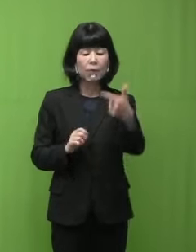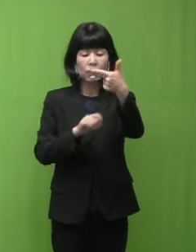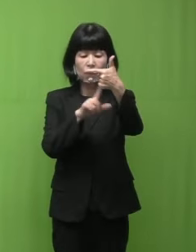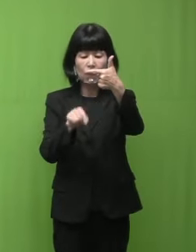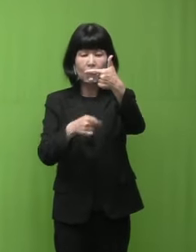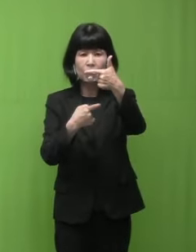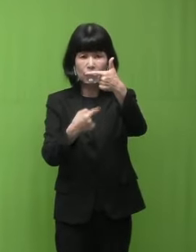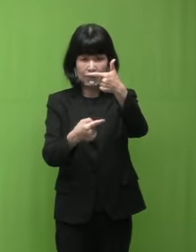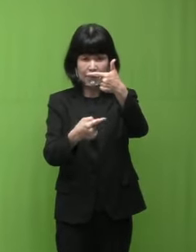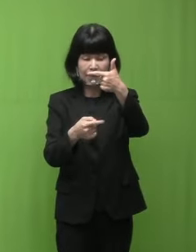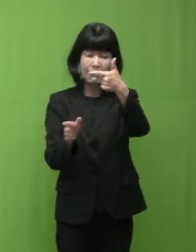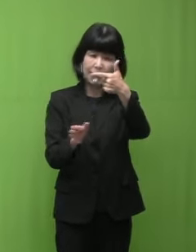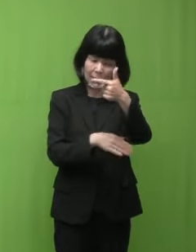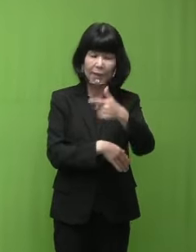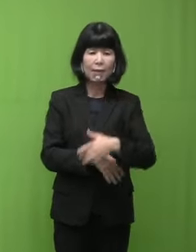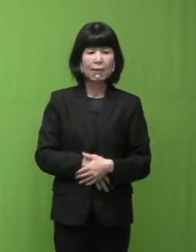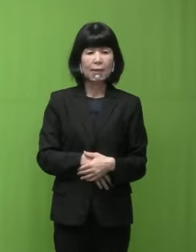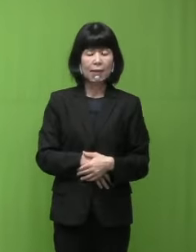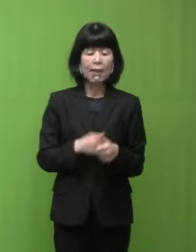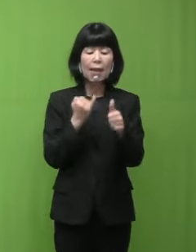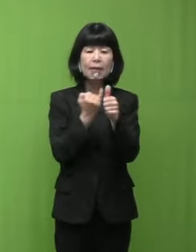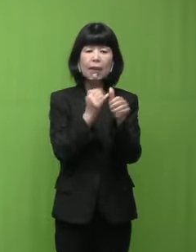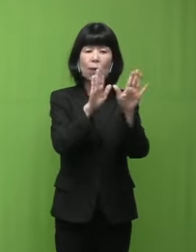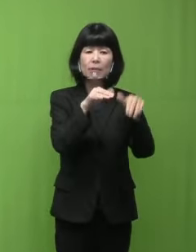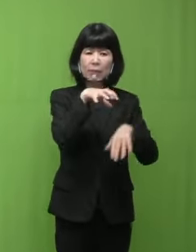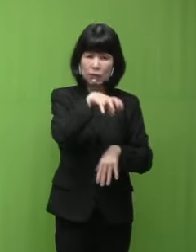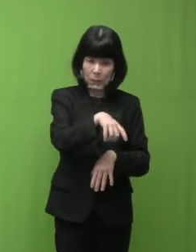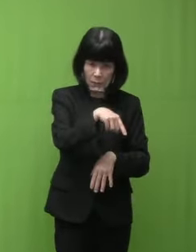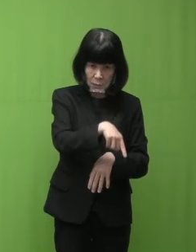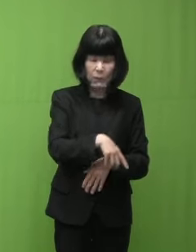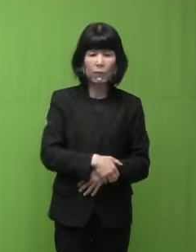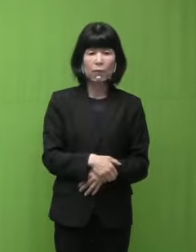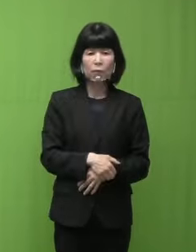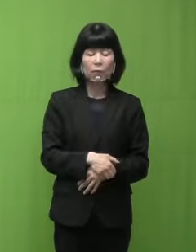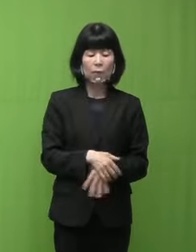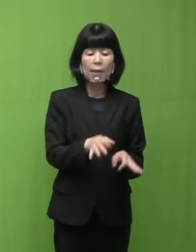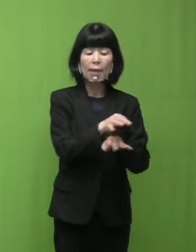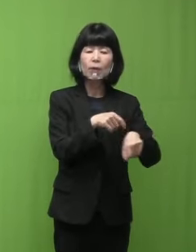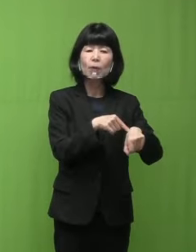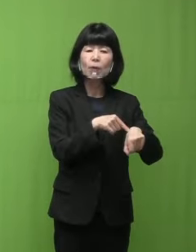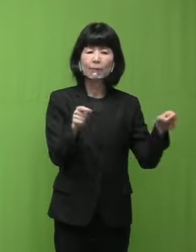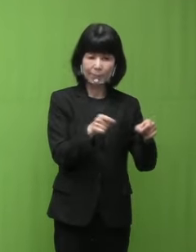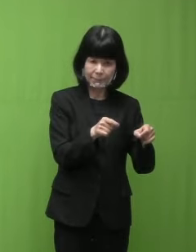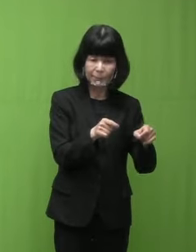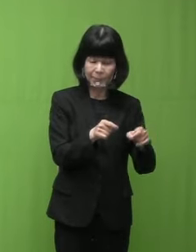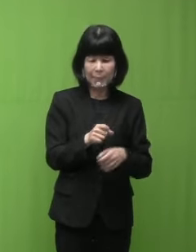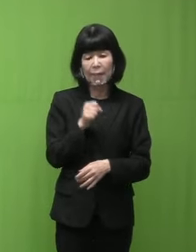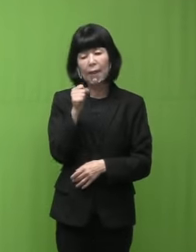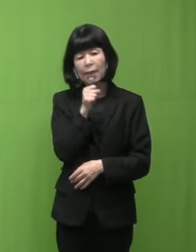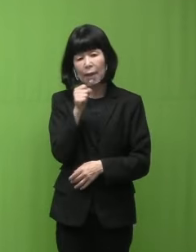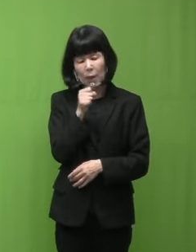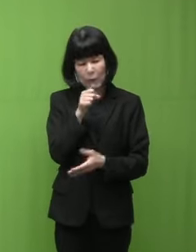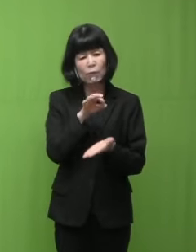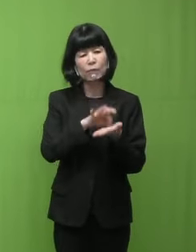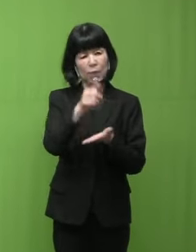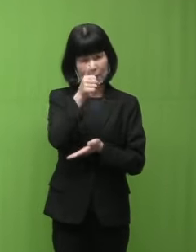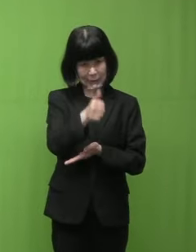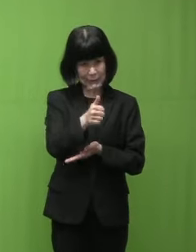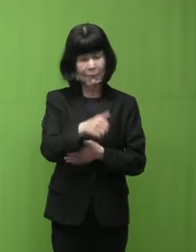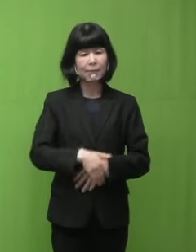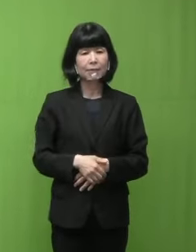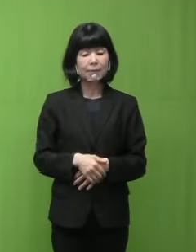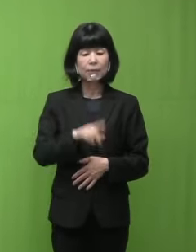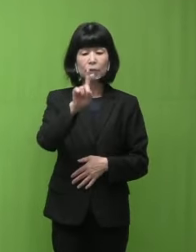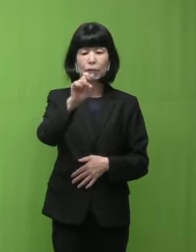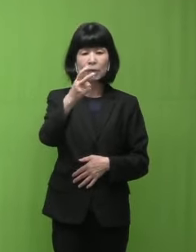1日からですね結婚式場において営業時間の短縮カラオケ設備の利用停止十二指腸